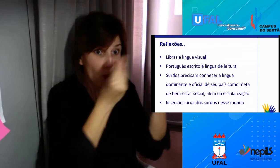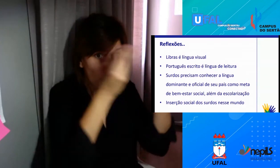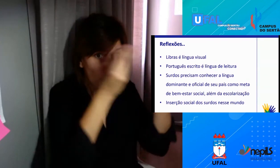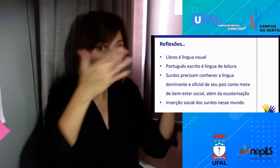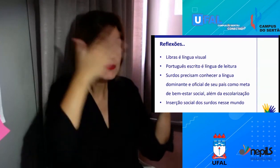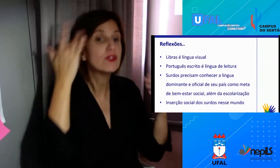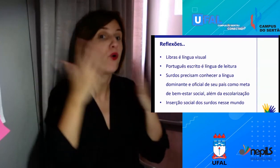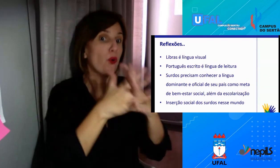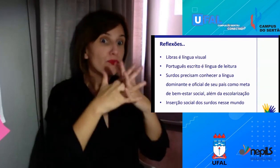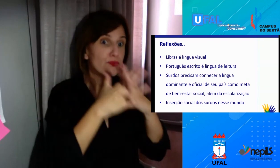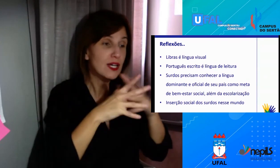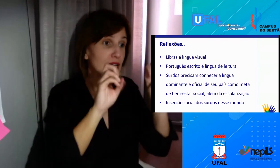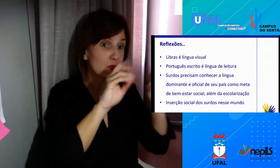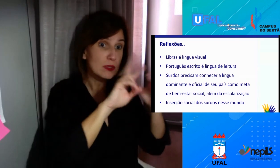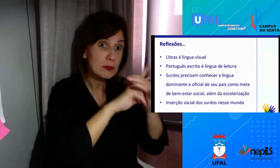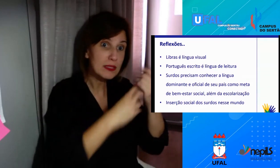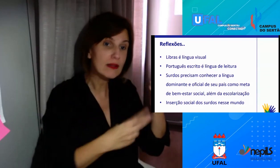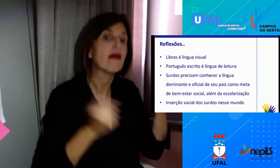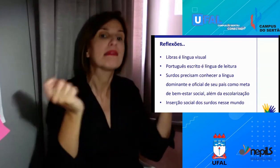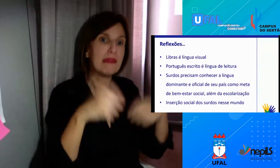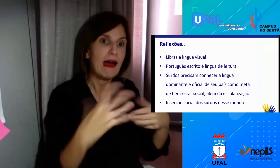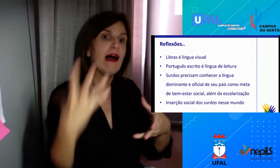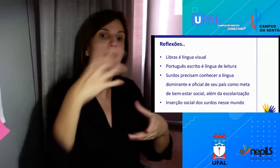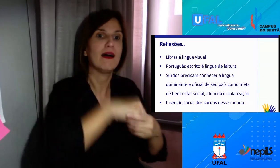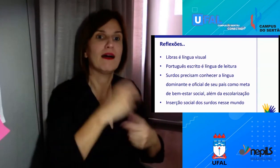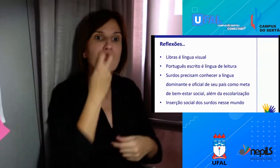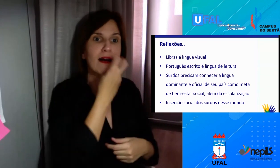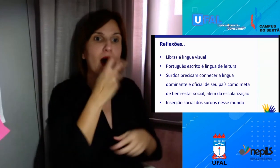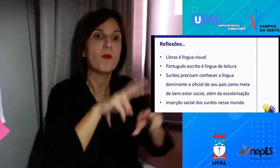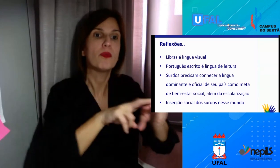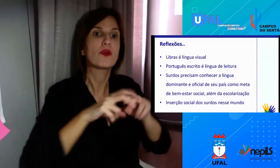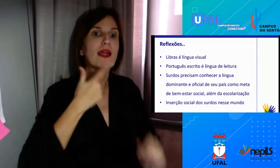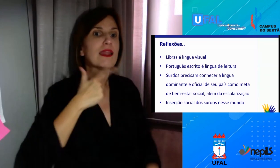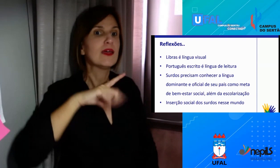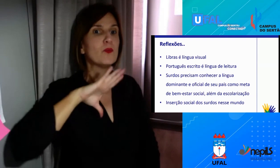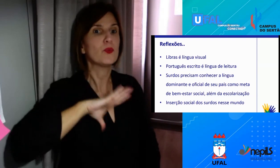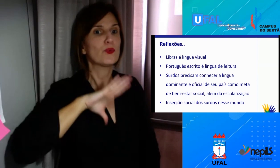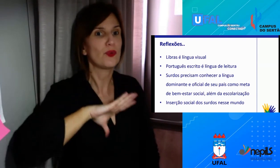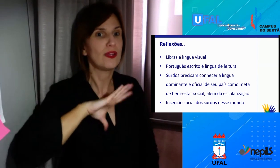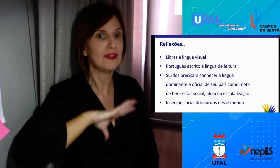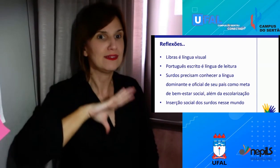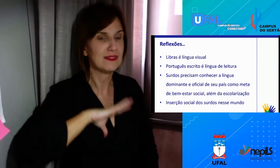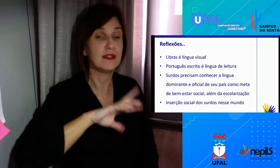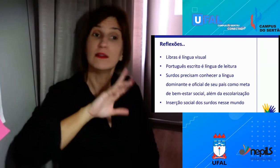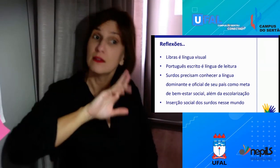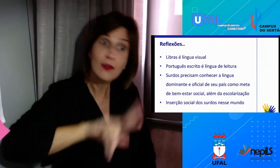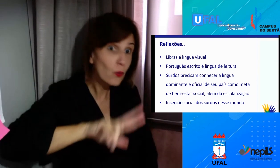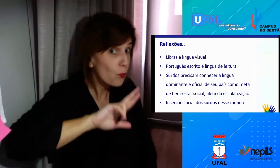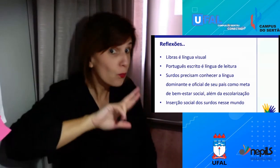Então, há algumas pessoas que confundem a educação bilíngue achando que a estimulação